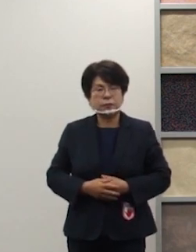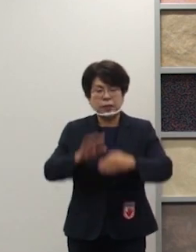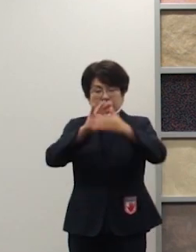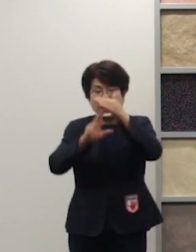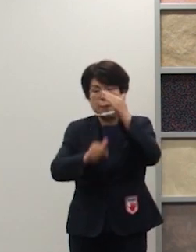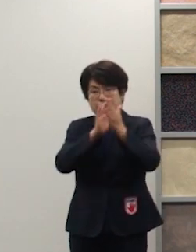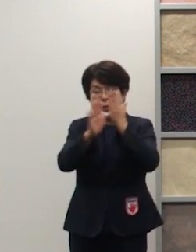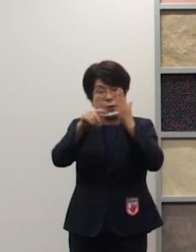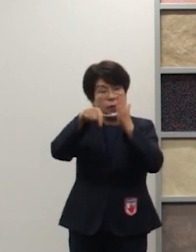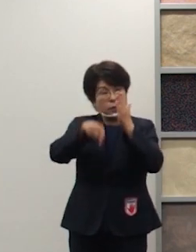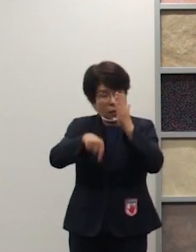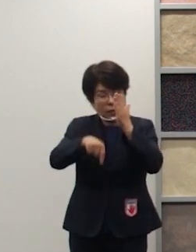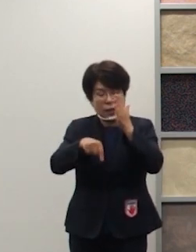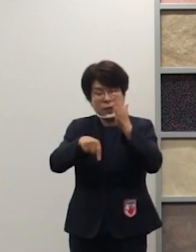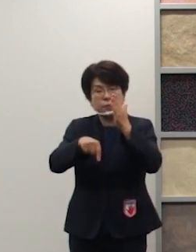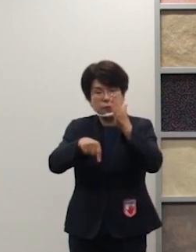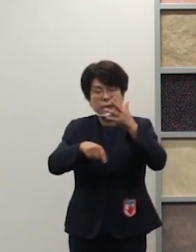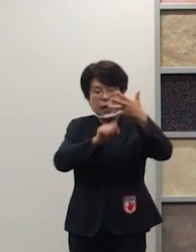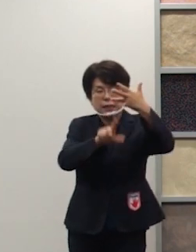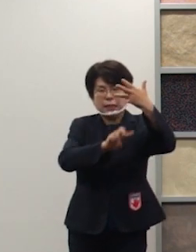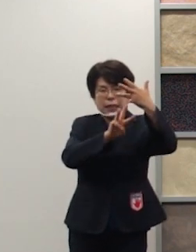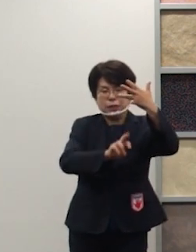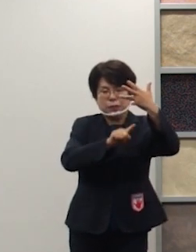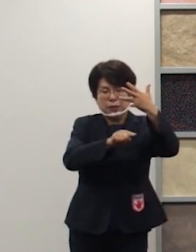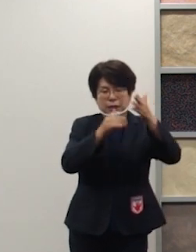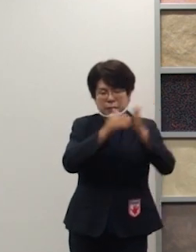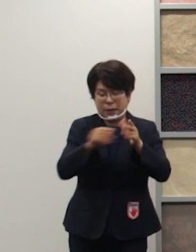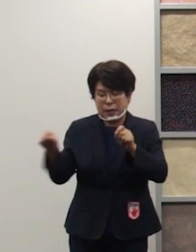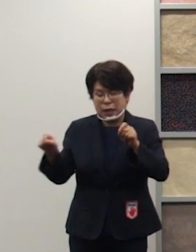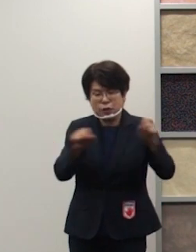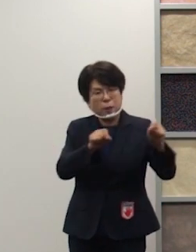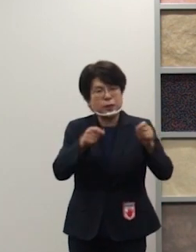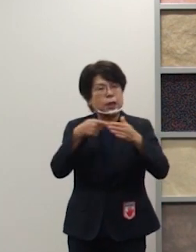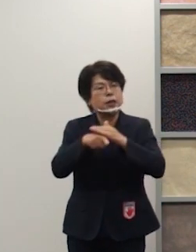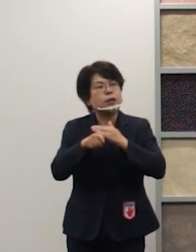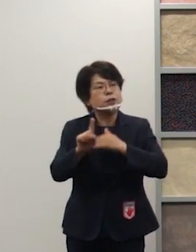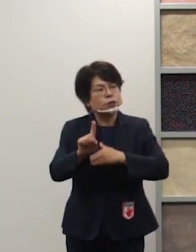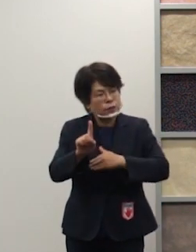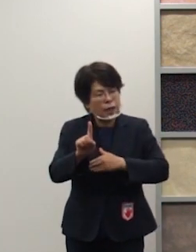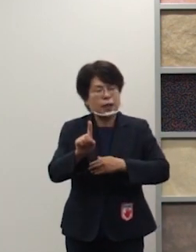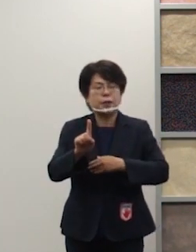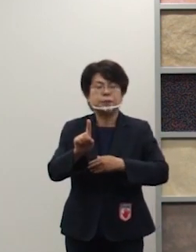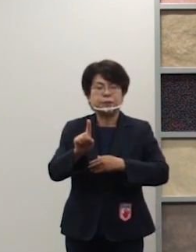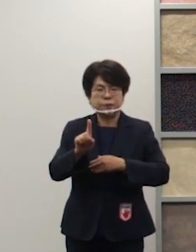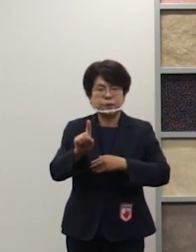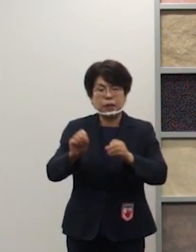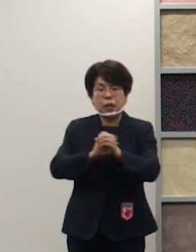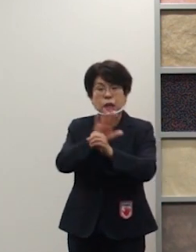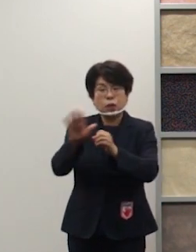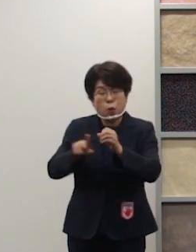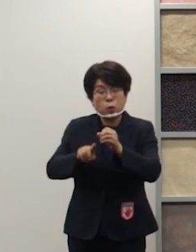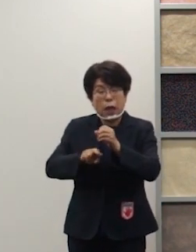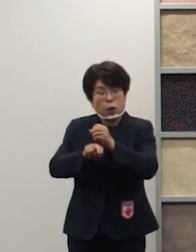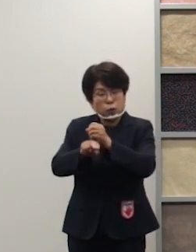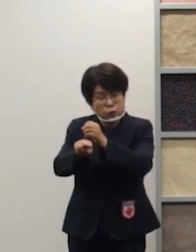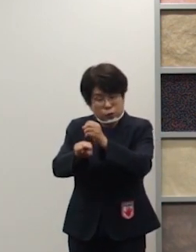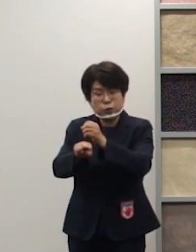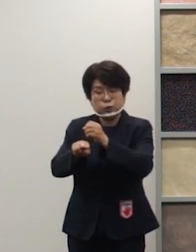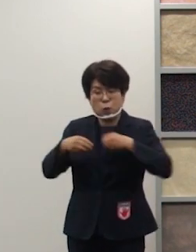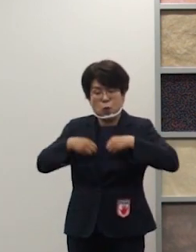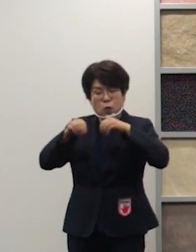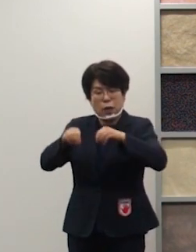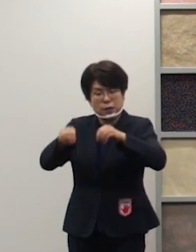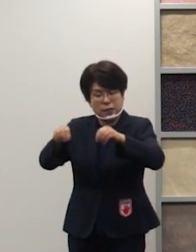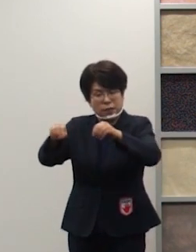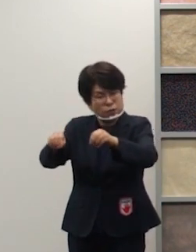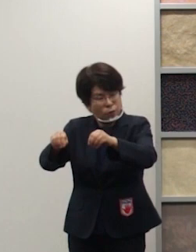県がこういう対応を取っているかというと、これは繰り返しになりますが、このコロナウイルス感染症というものはですね、ここしばら